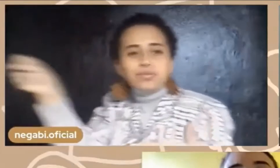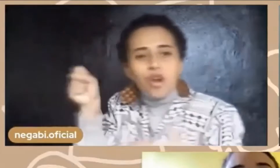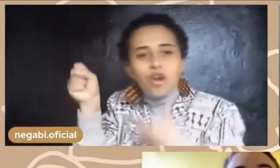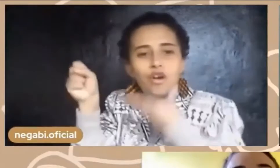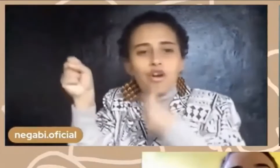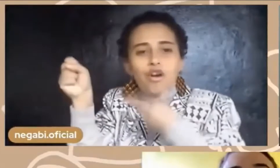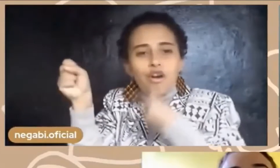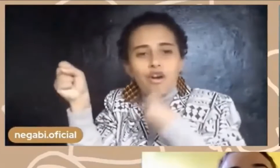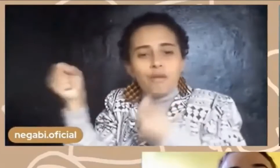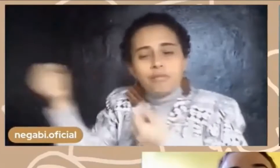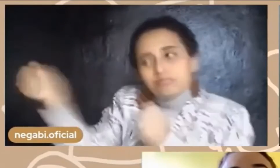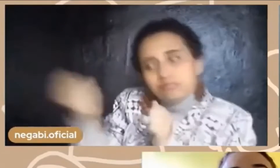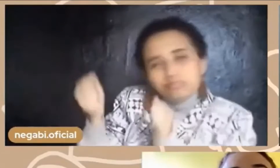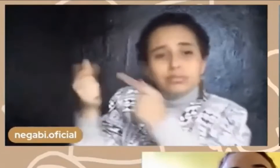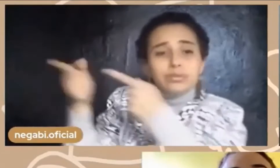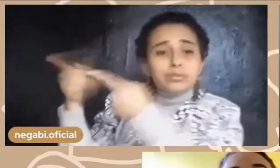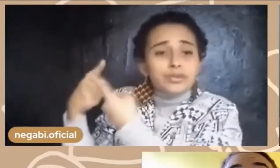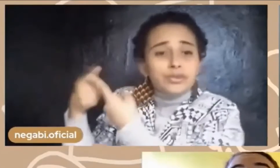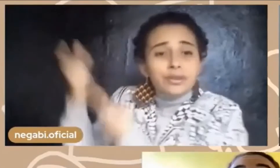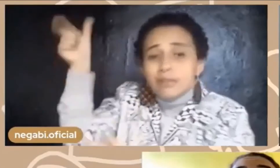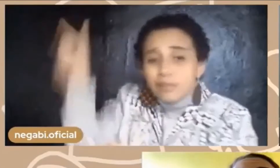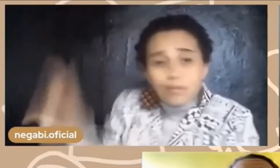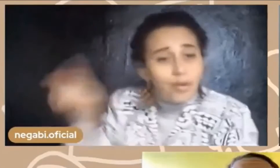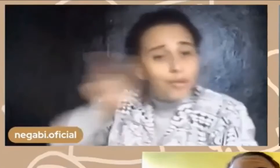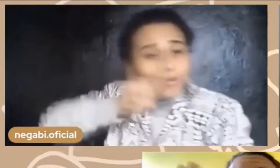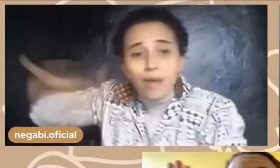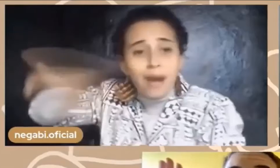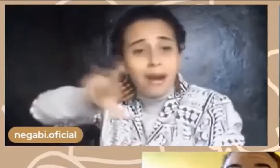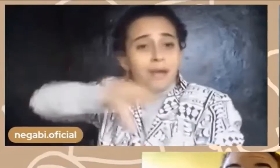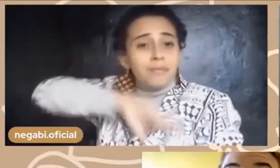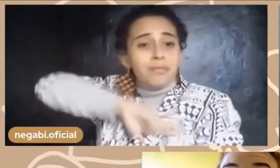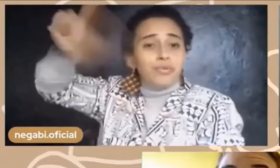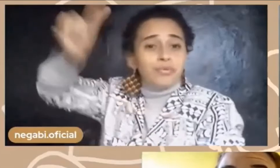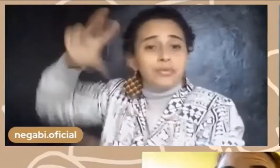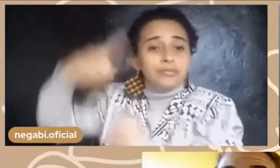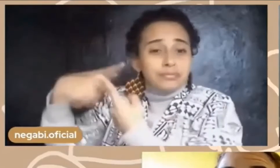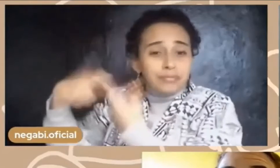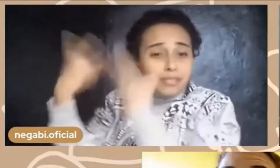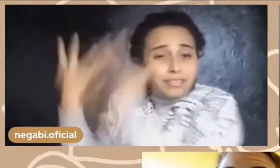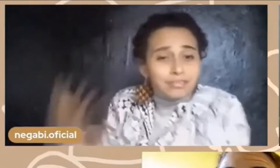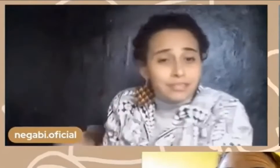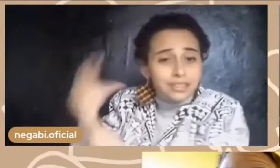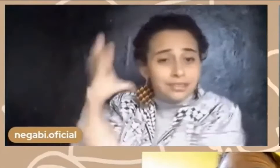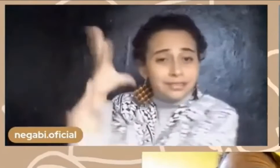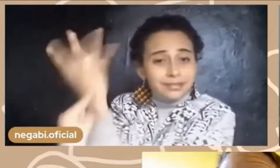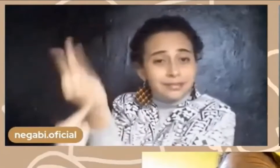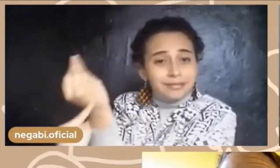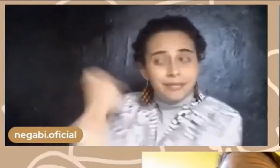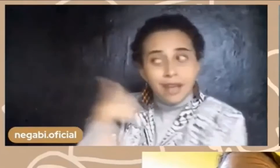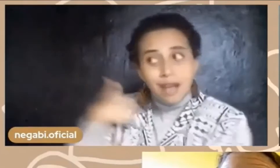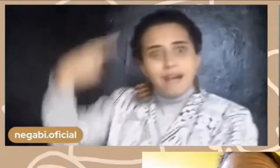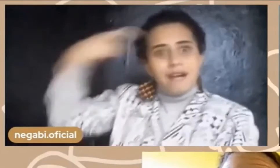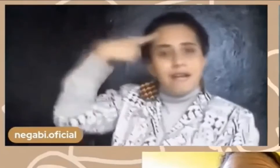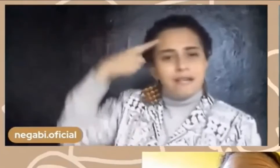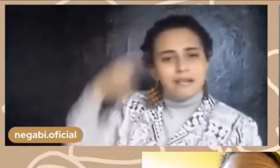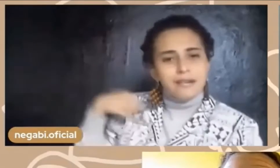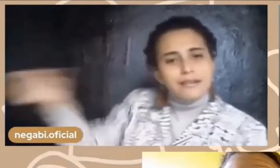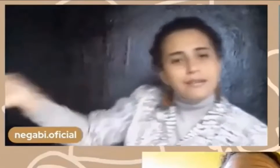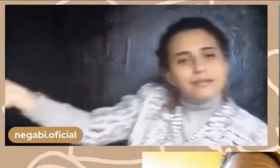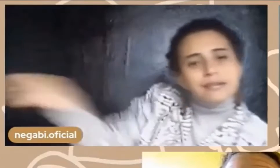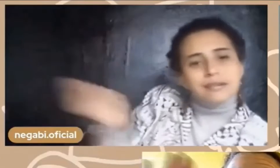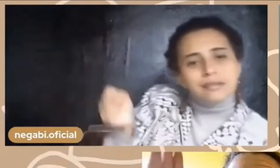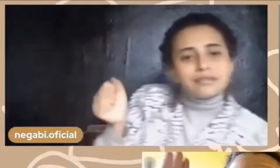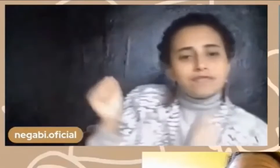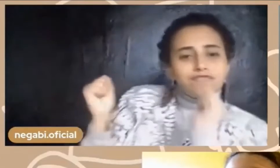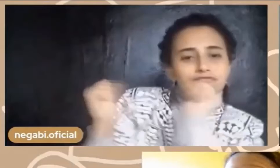seria? Seria uma barreira para que eu pudesse estar aqui. Por isso que eu convidei o intérprete homem. E ele